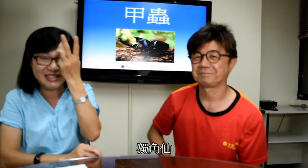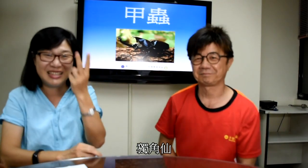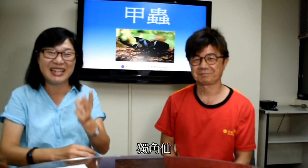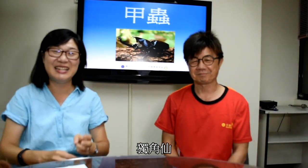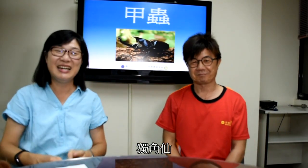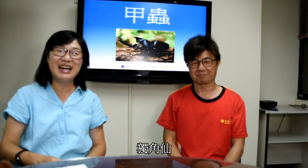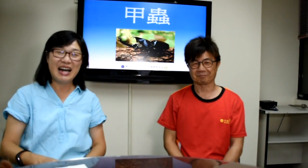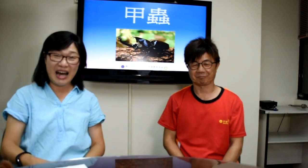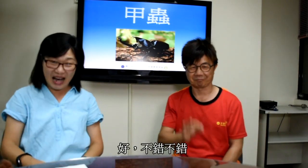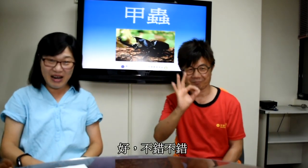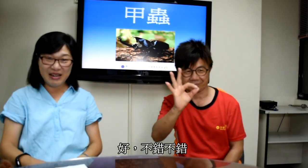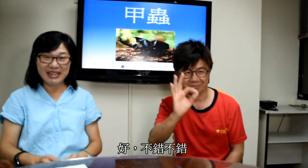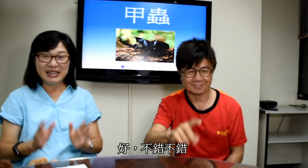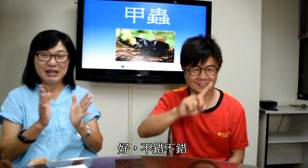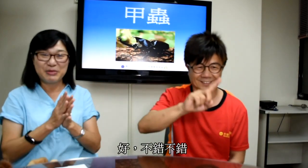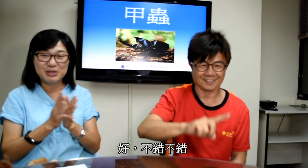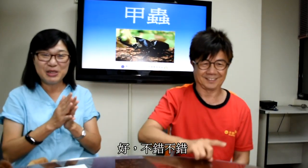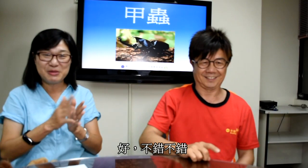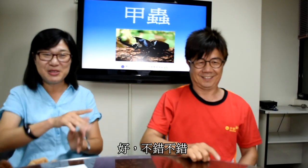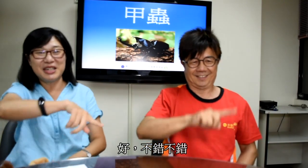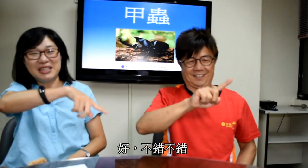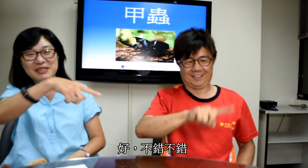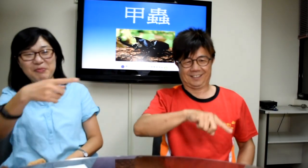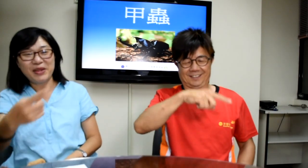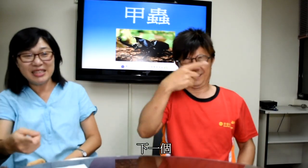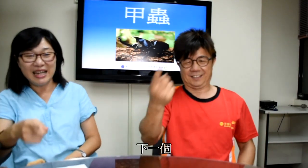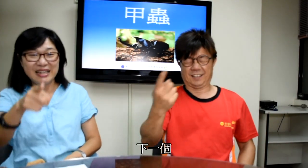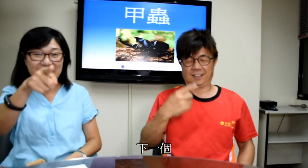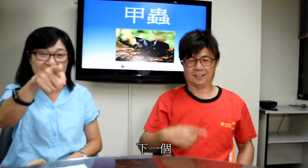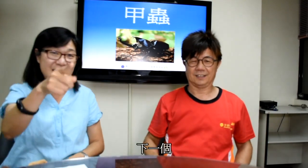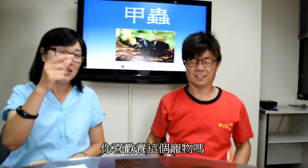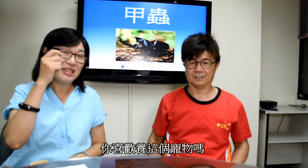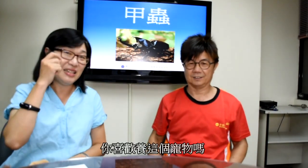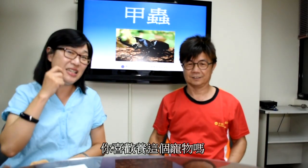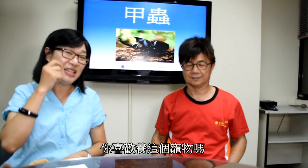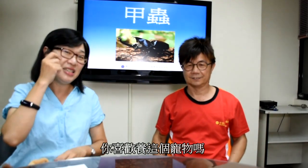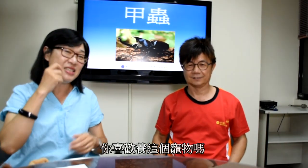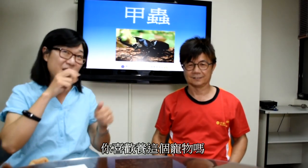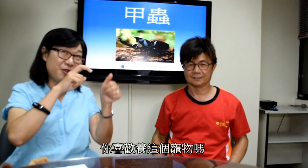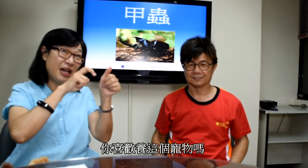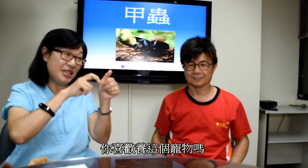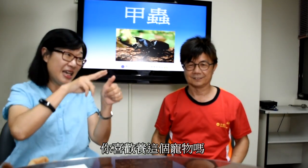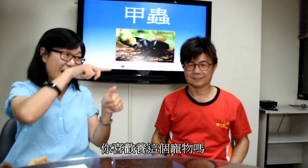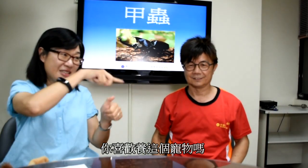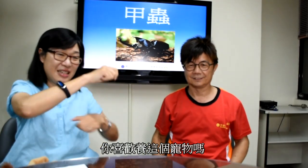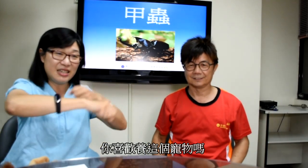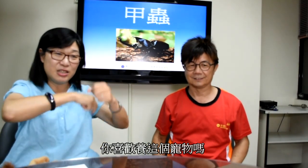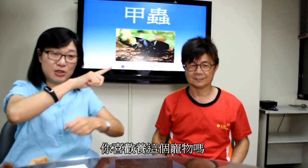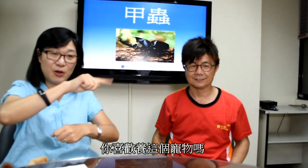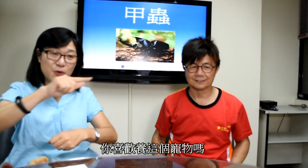独角仙，好，不错不错。下一个，你喜欢养这个宠物